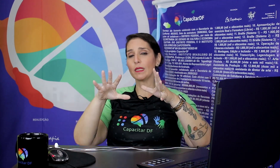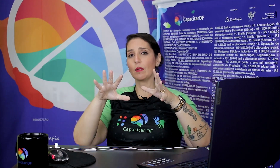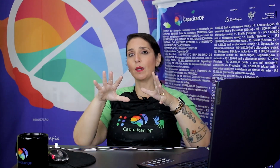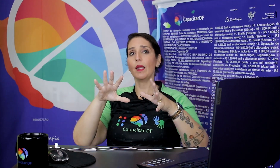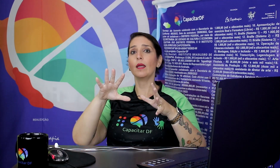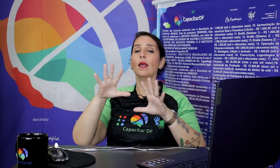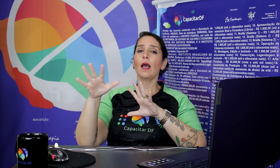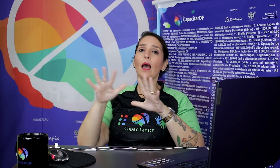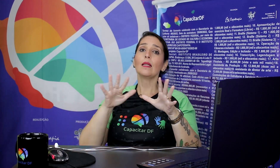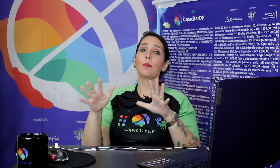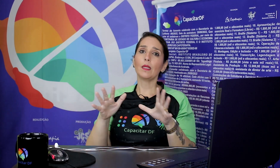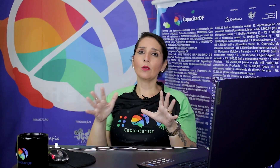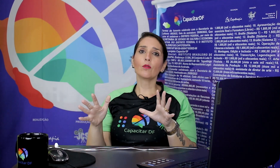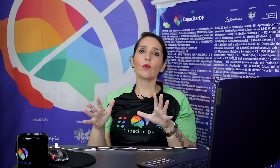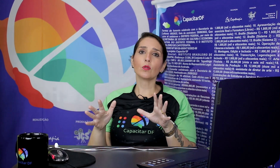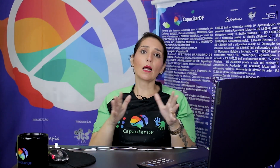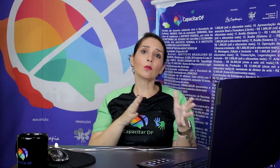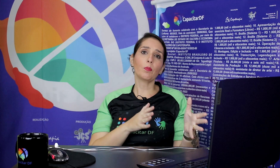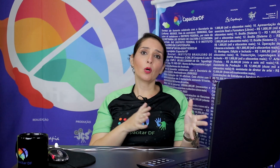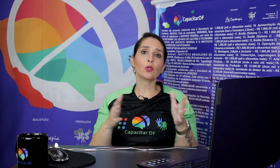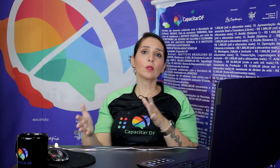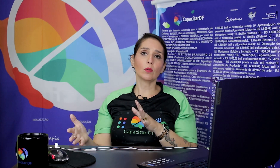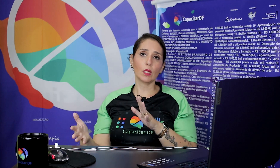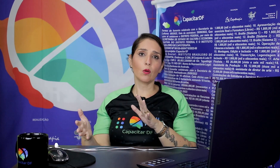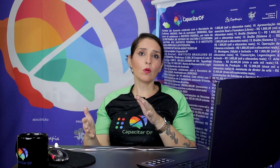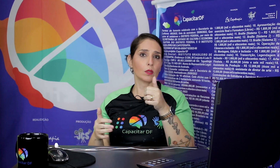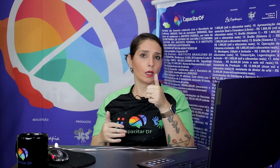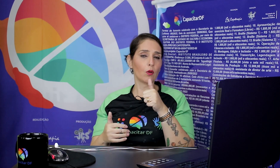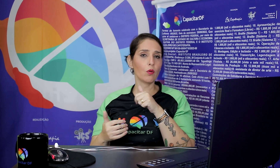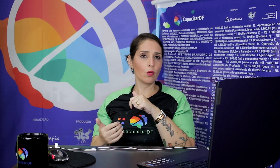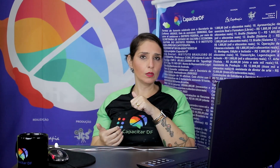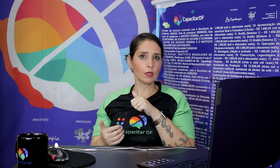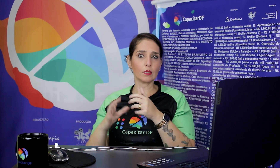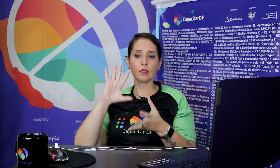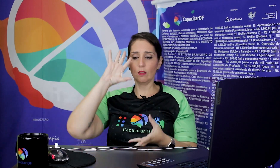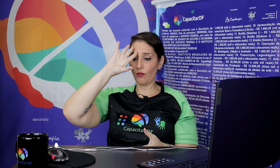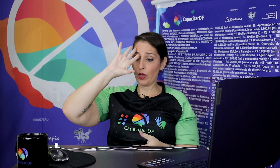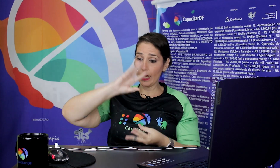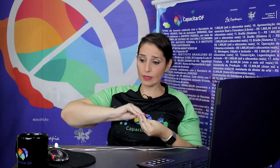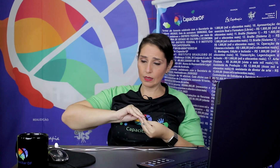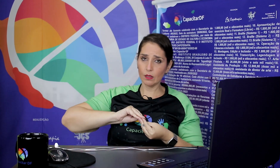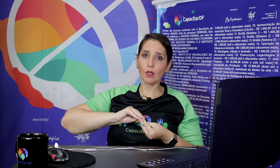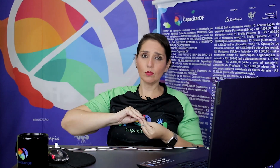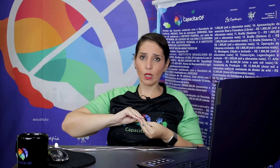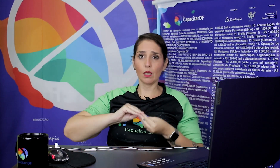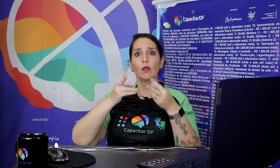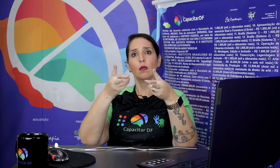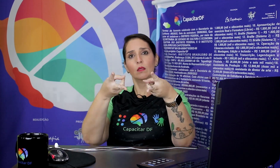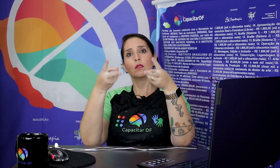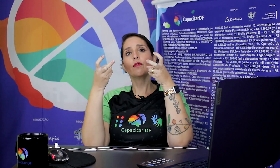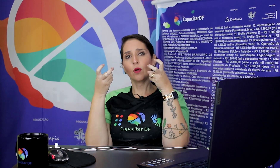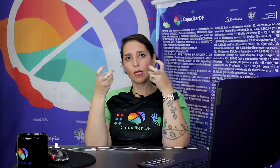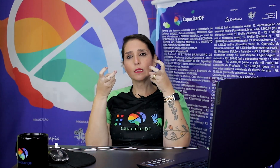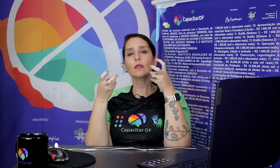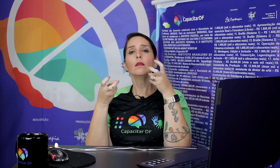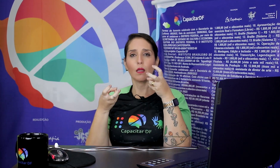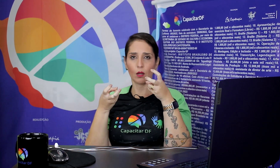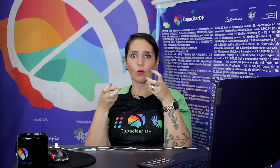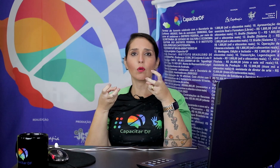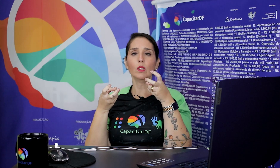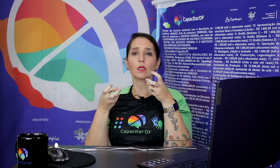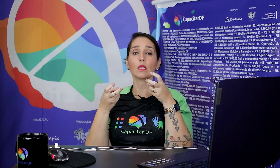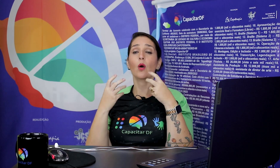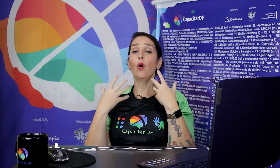de perceber, a depender do que for usado, pode ou não ter concordância. Se for esse, não tem. Se for esse,